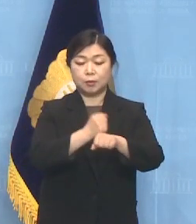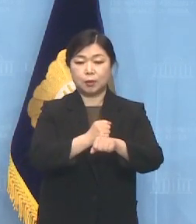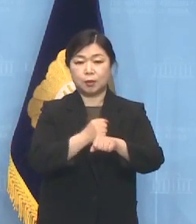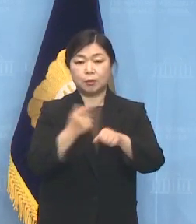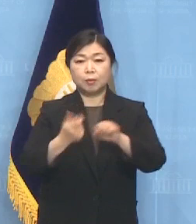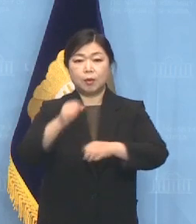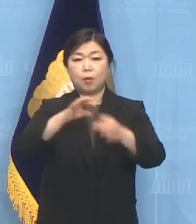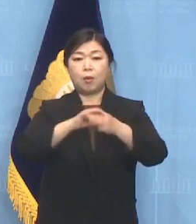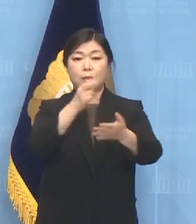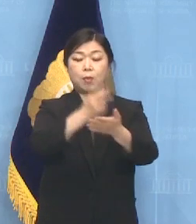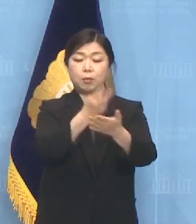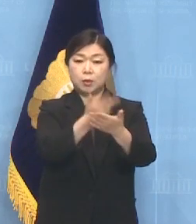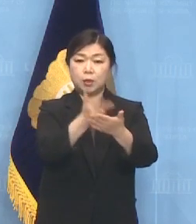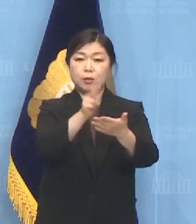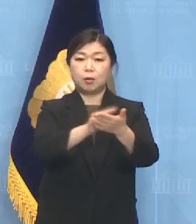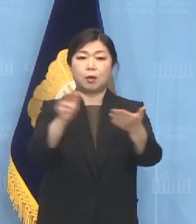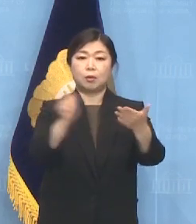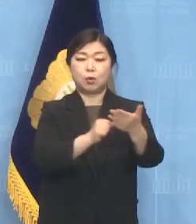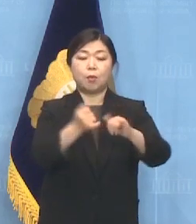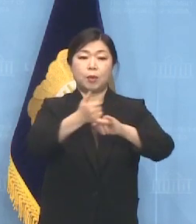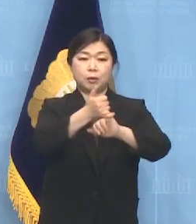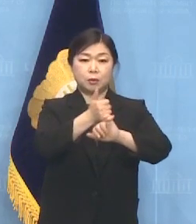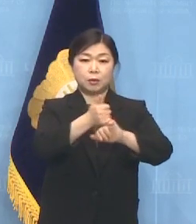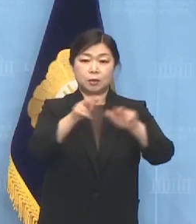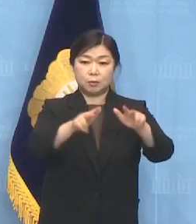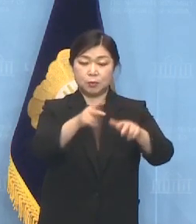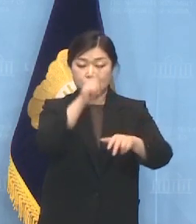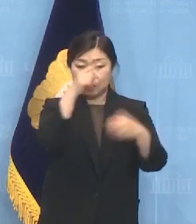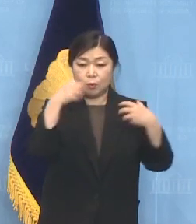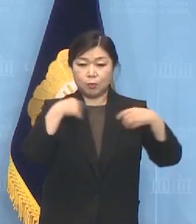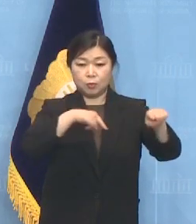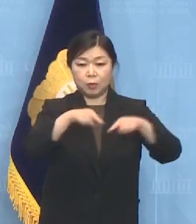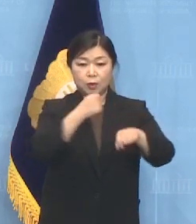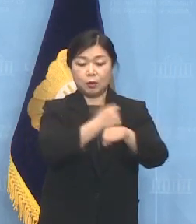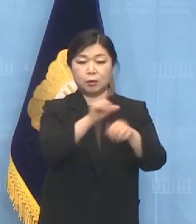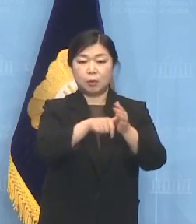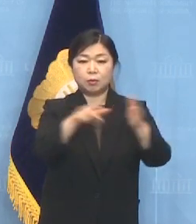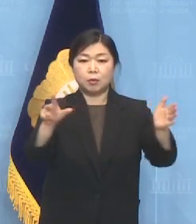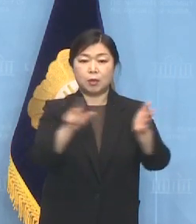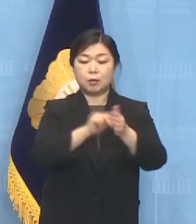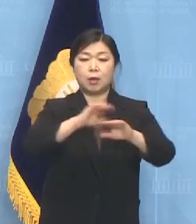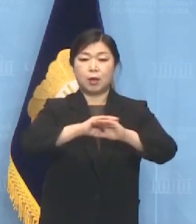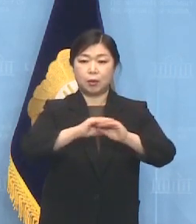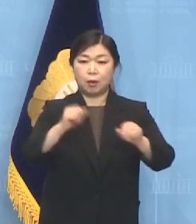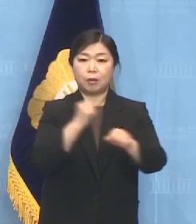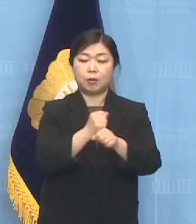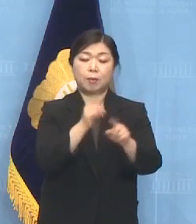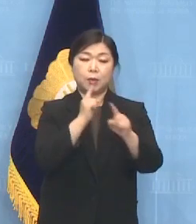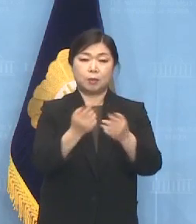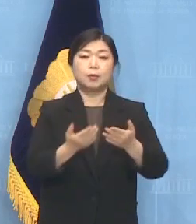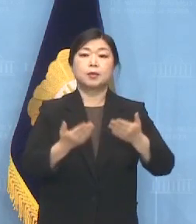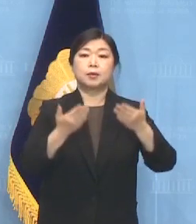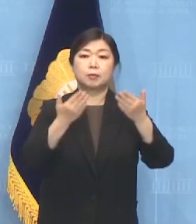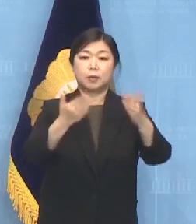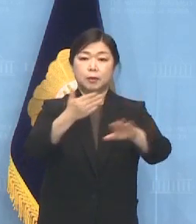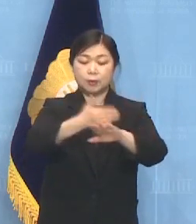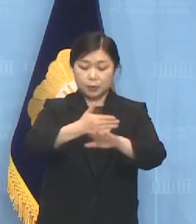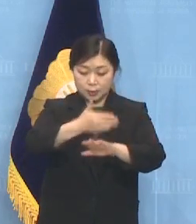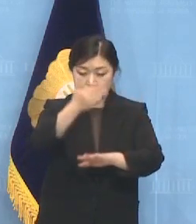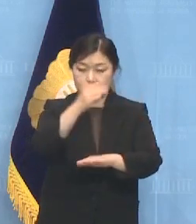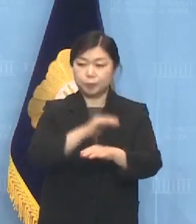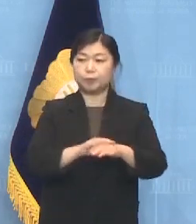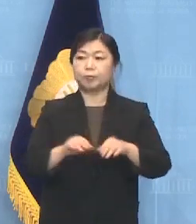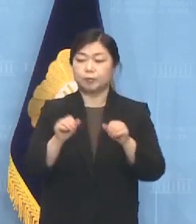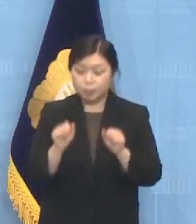조속한 관련 법 제정으로 반드시 현 정부 임기 내에 국정과제를 마무리 짓겠다는 말씀을 다시 한번 드립니다 감사합니다